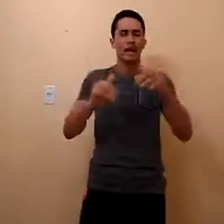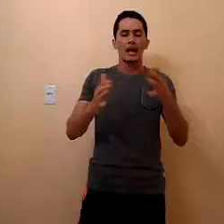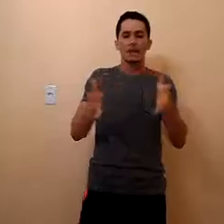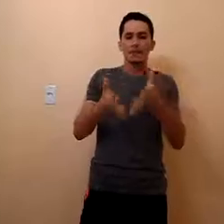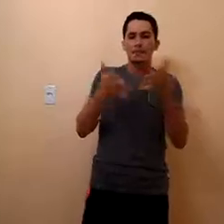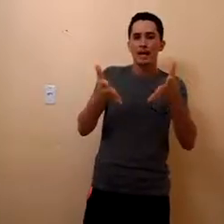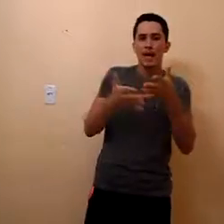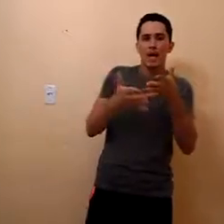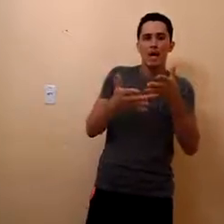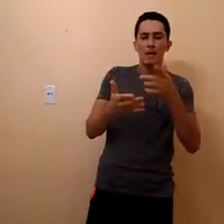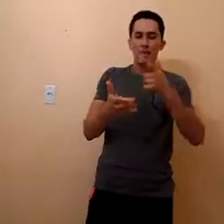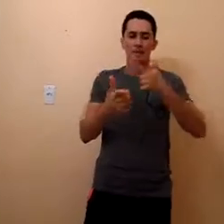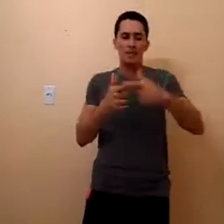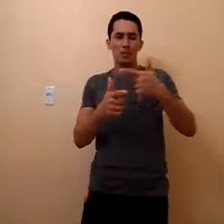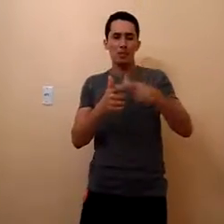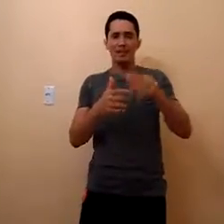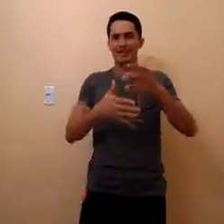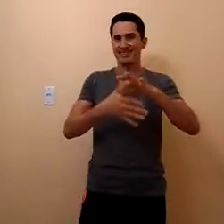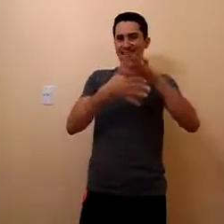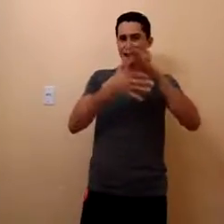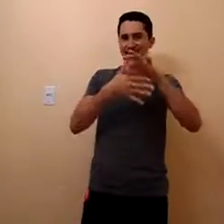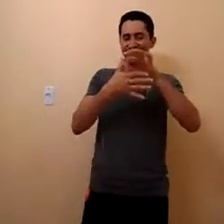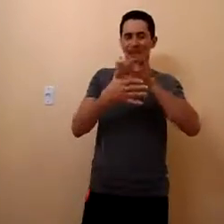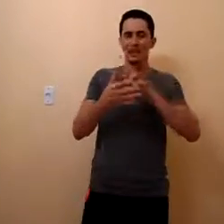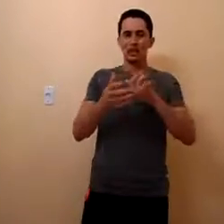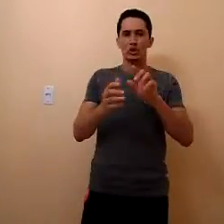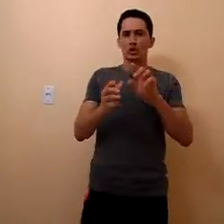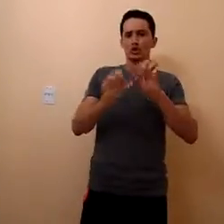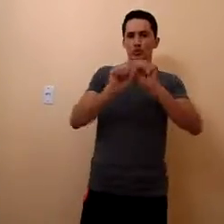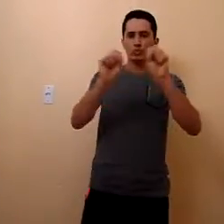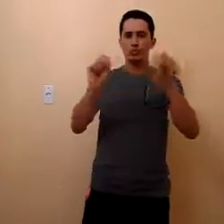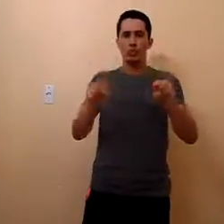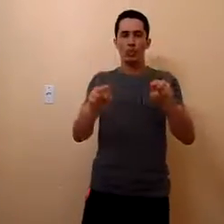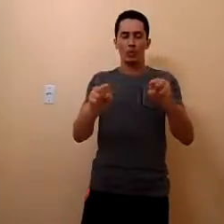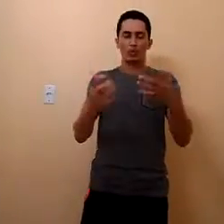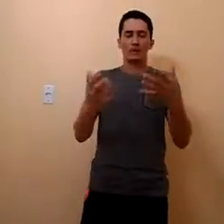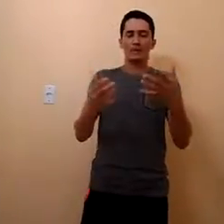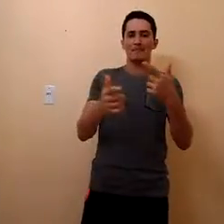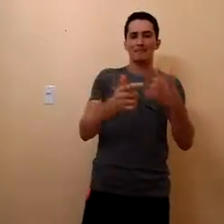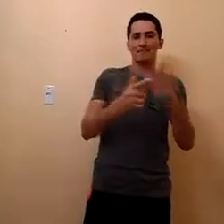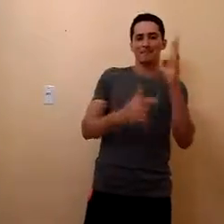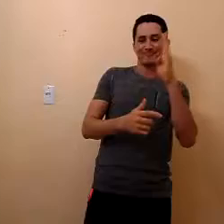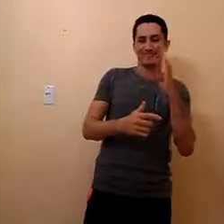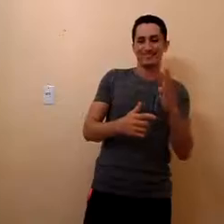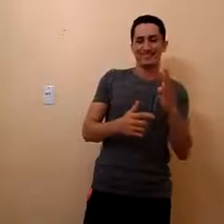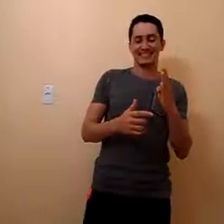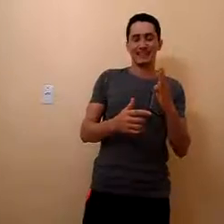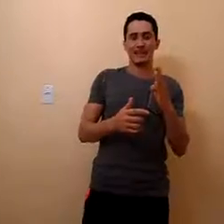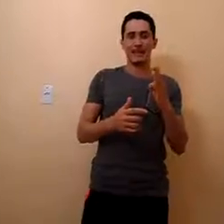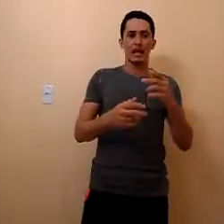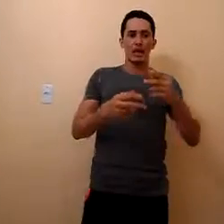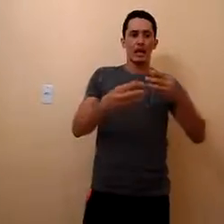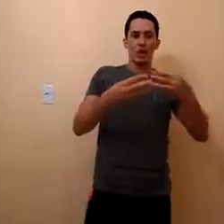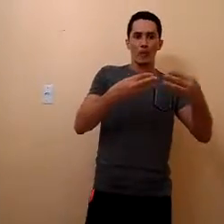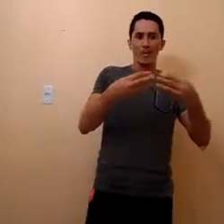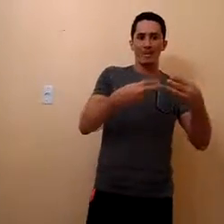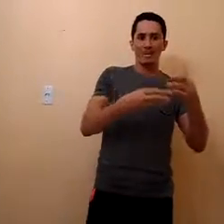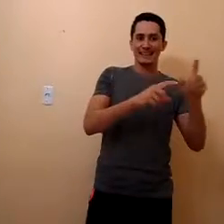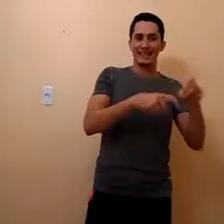por deficiências detectadas no sistema de controle oficial brasileiro. O Ministério da Agricultura chegou a suspender as